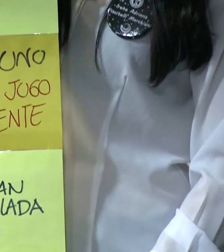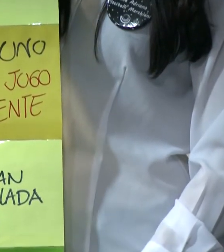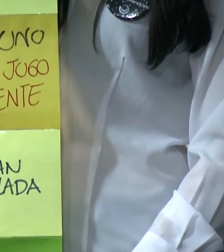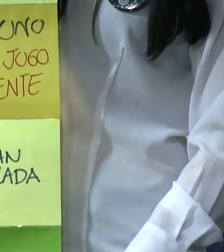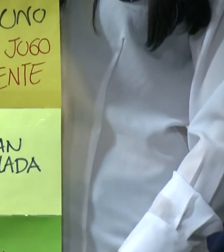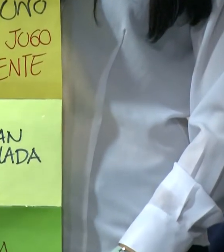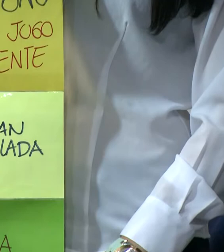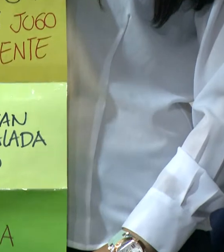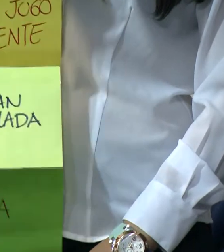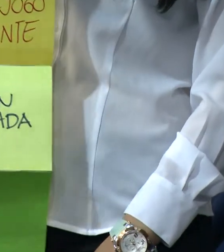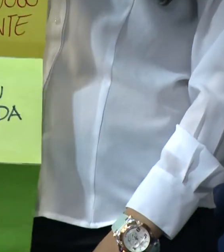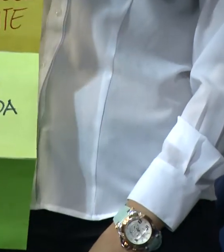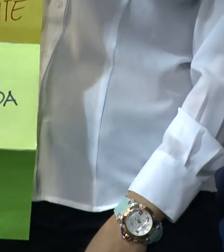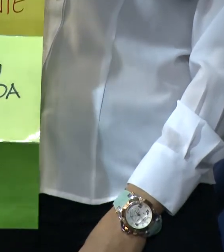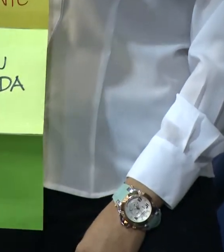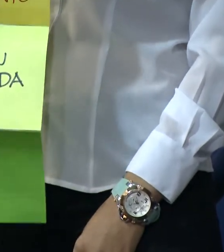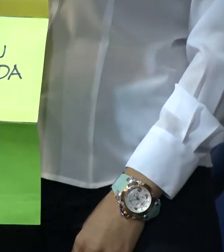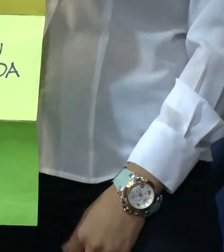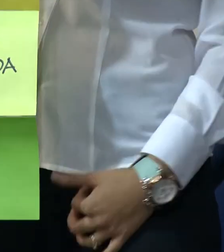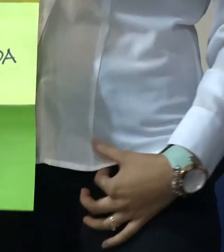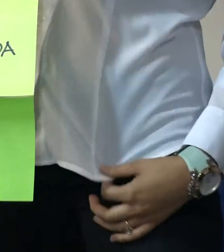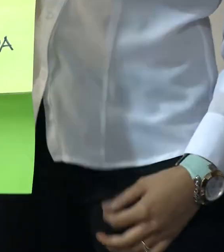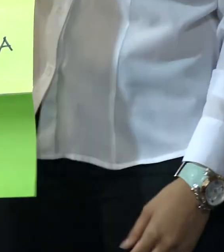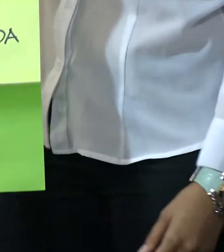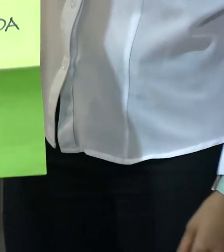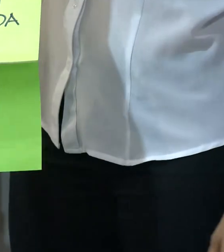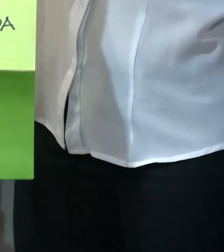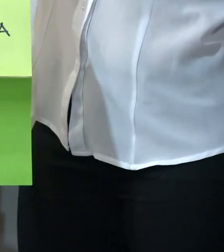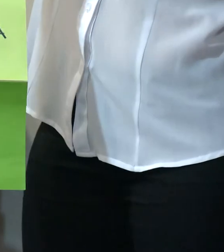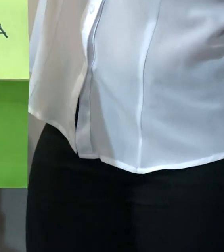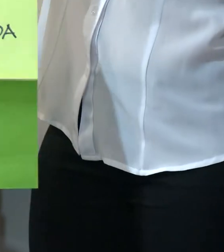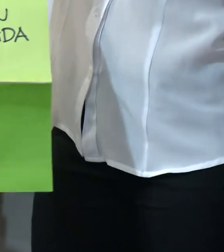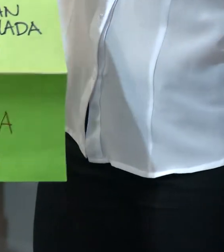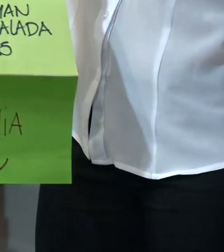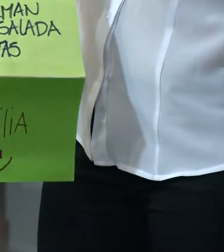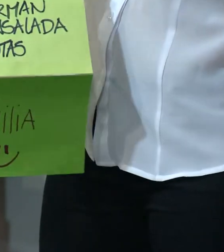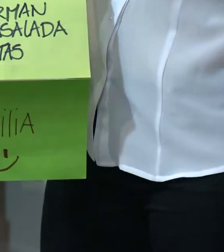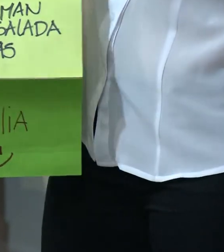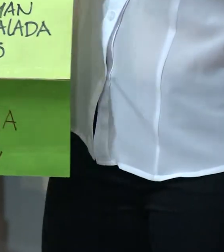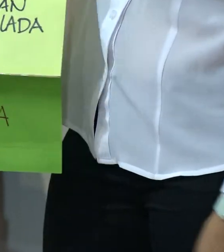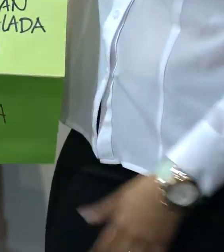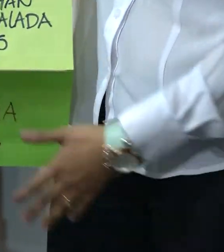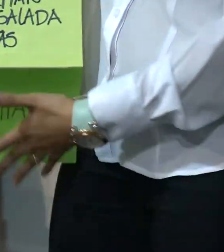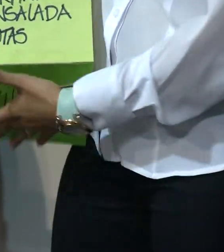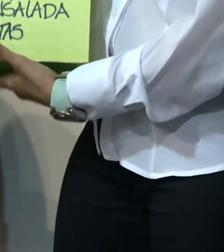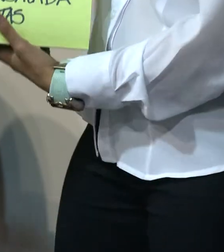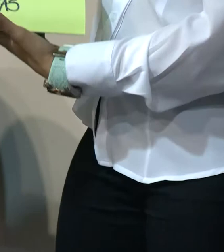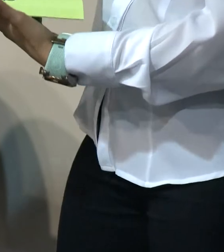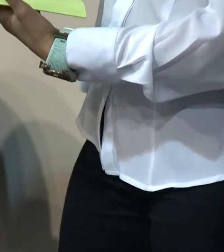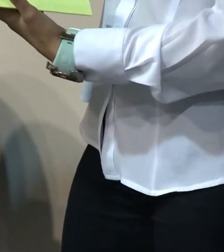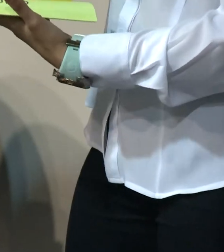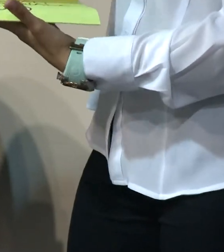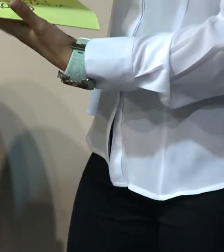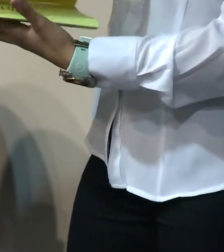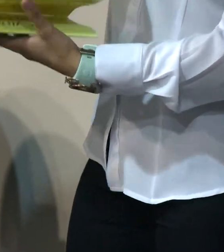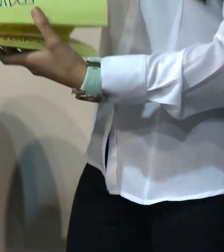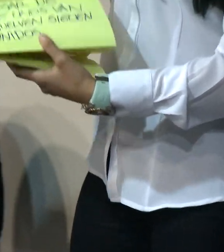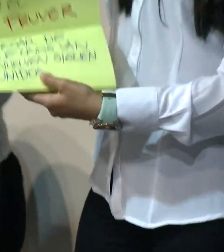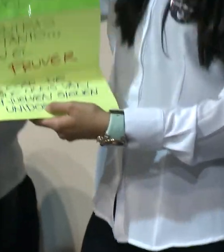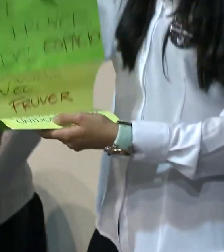todos conforman una ensalada de frutas y pues al final todos son una familia. Entonces ahí